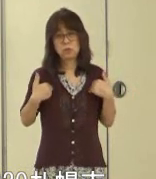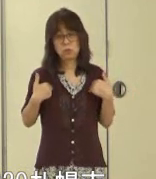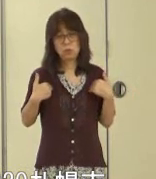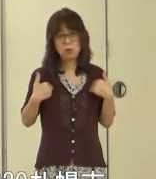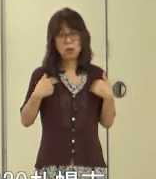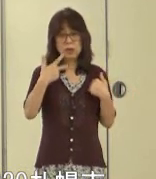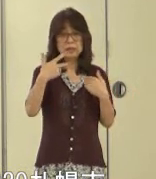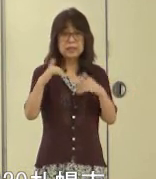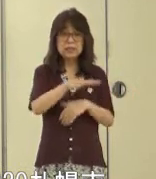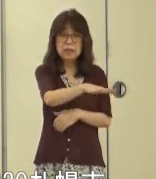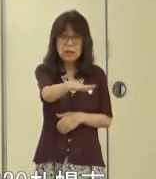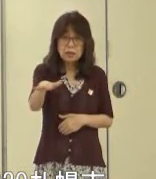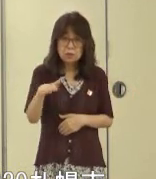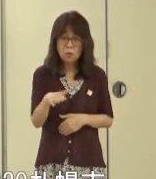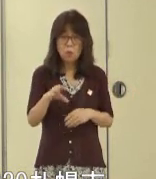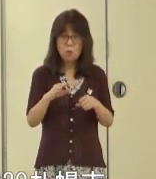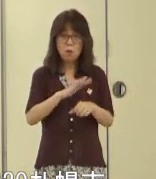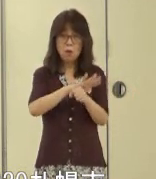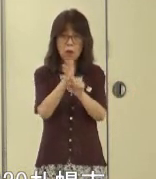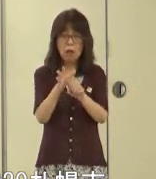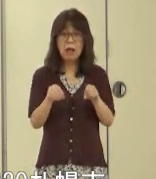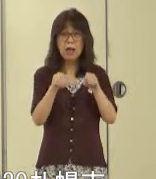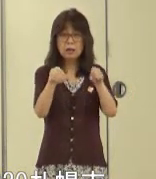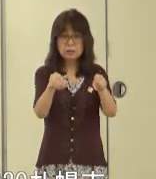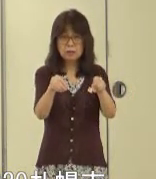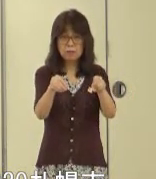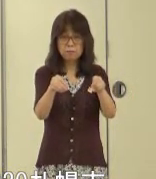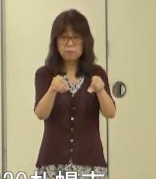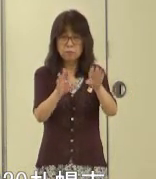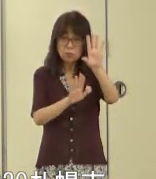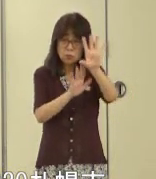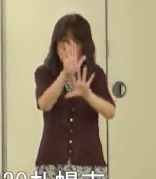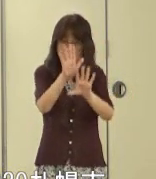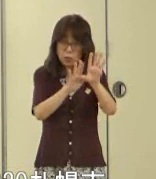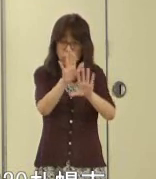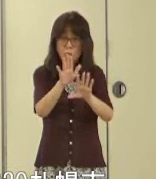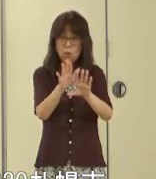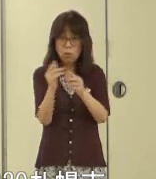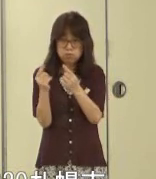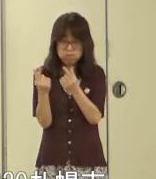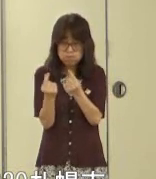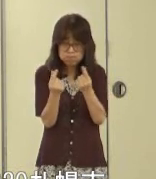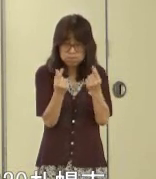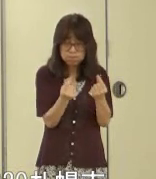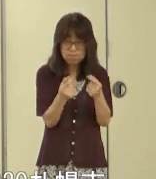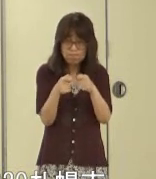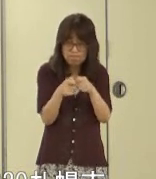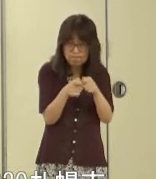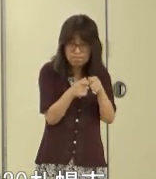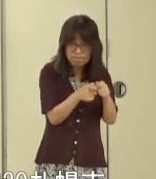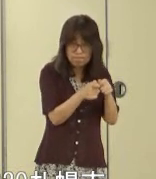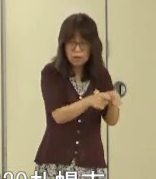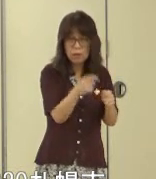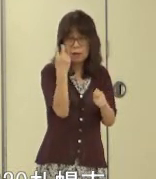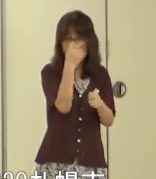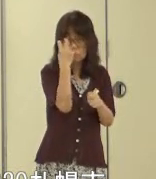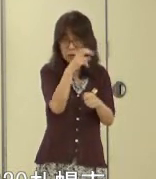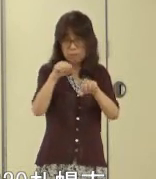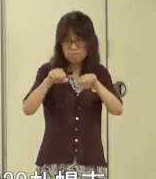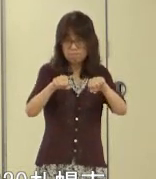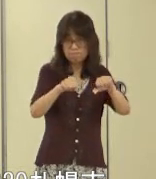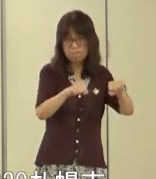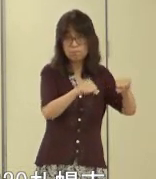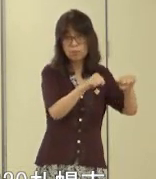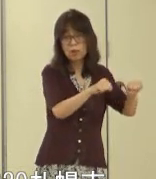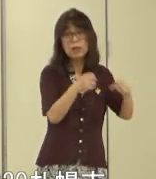内の感染状況ということを逐次確認をいただきまして、引き続き新北